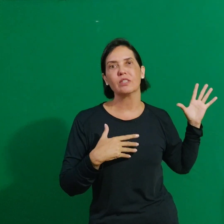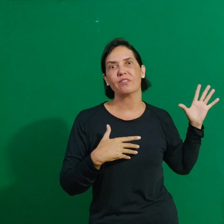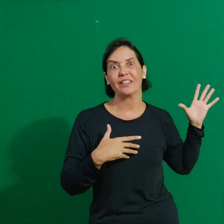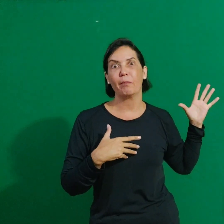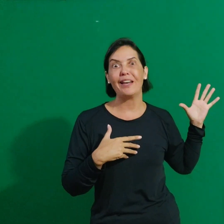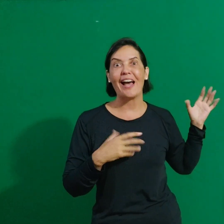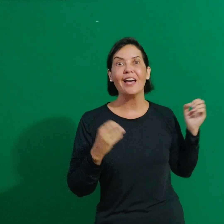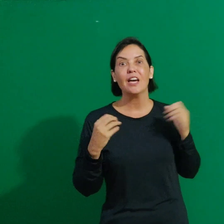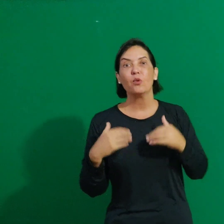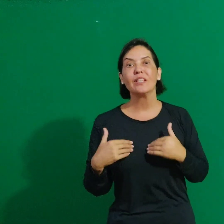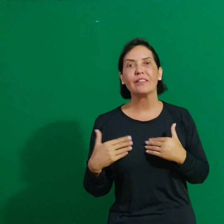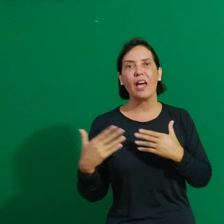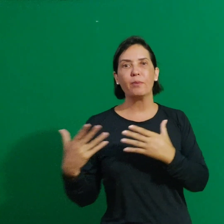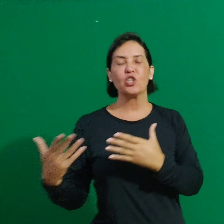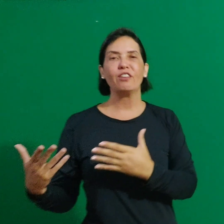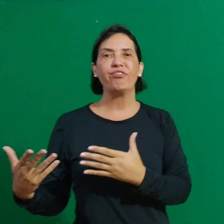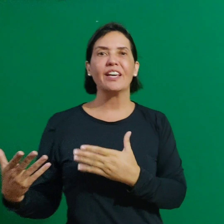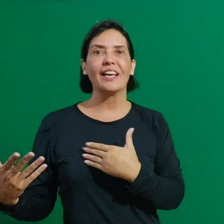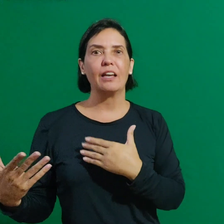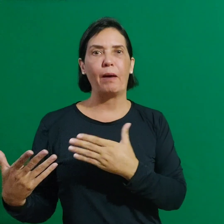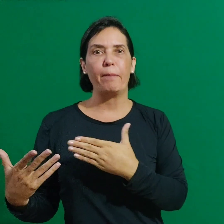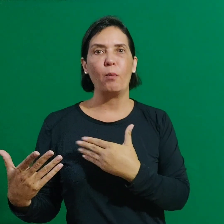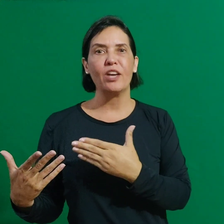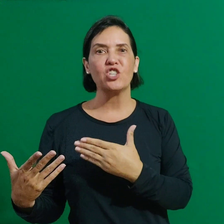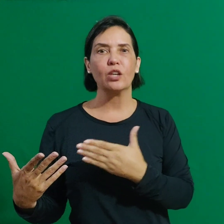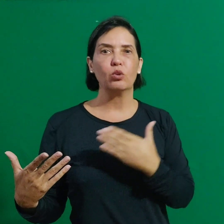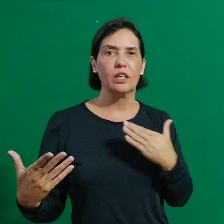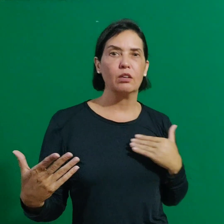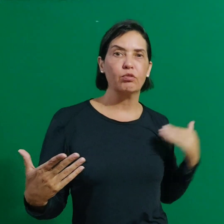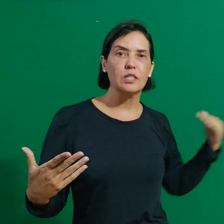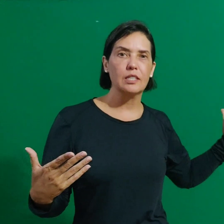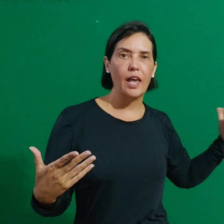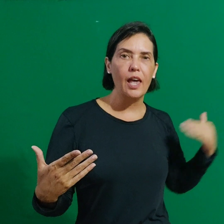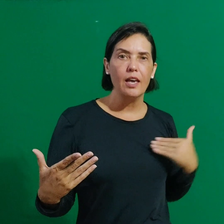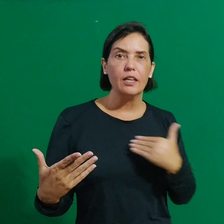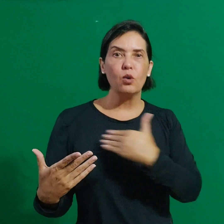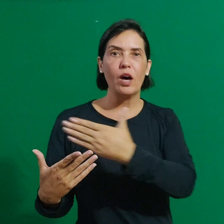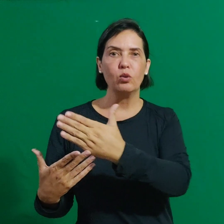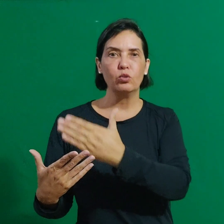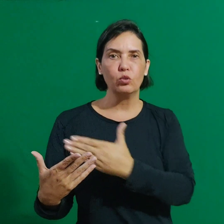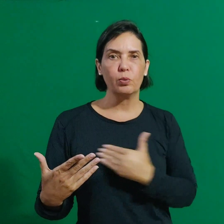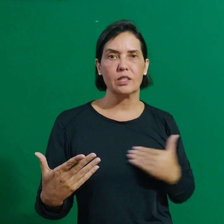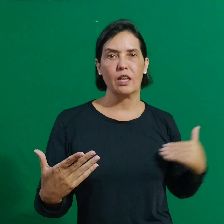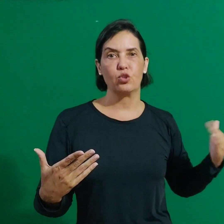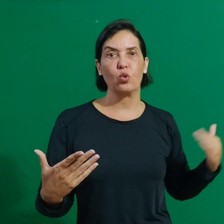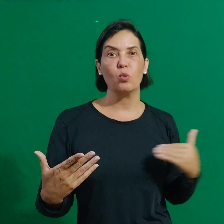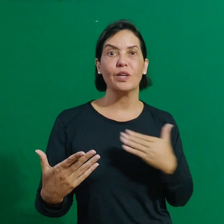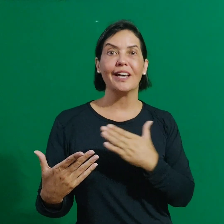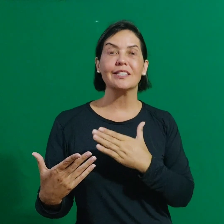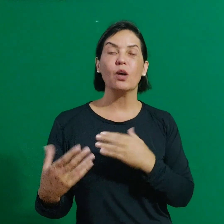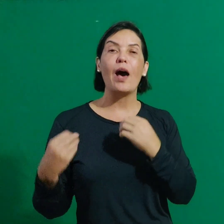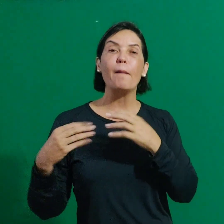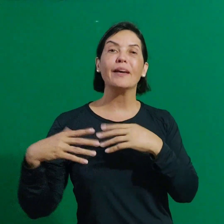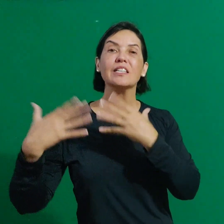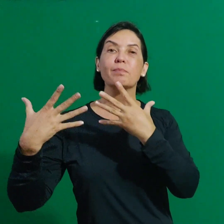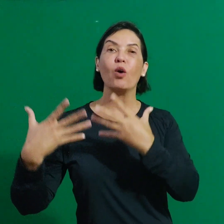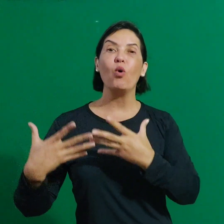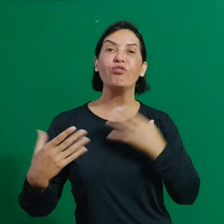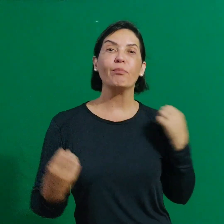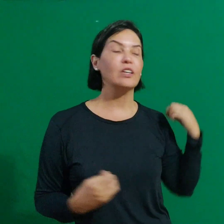vai trabalhar. O intérprete, ele fica naquele papel mediador entre você e o aluno no processo de comunicação, apenas para confirmar se o